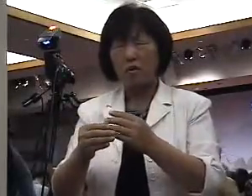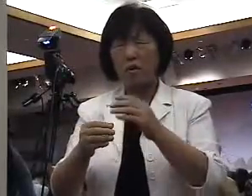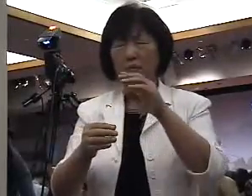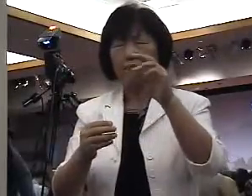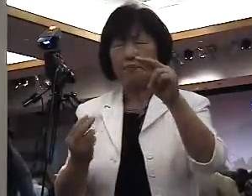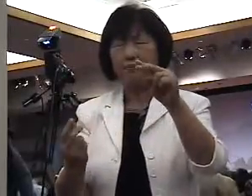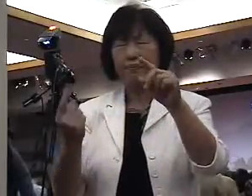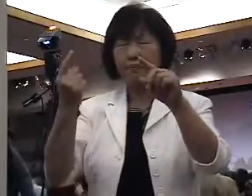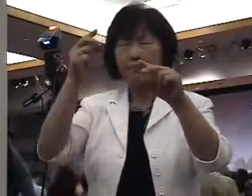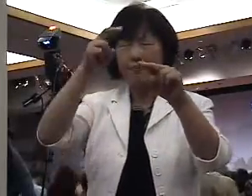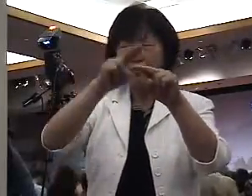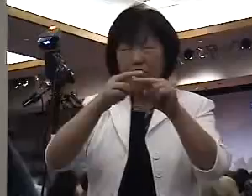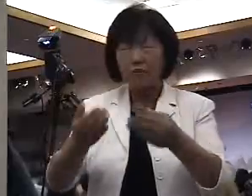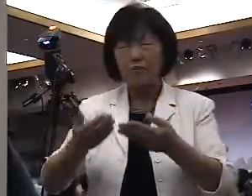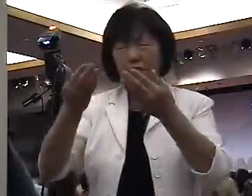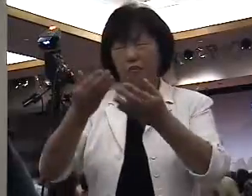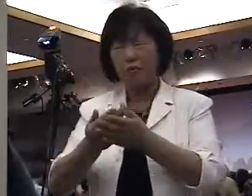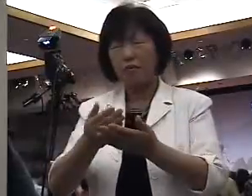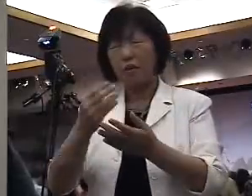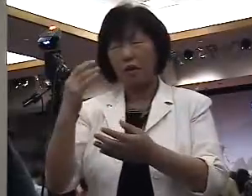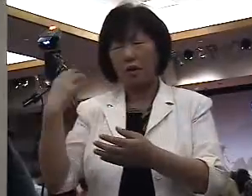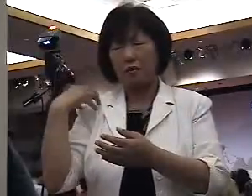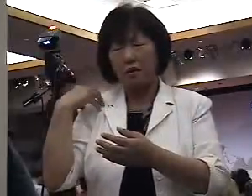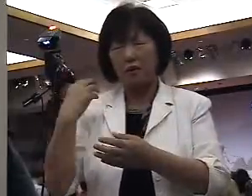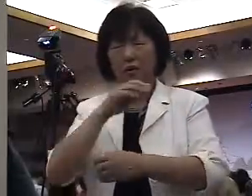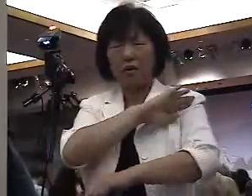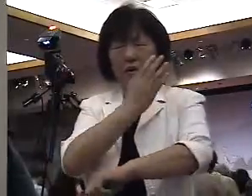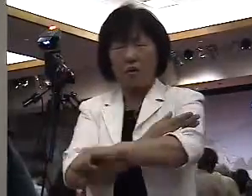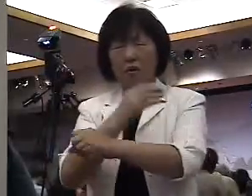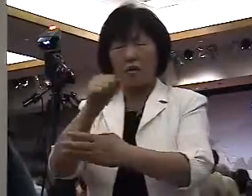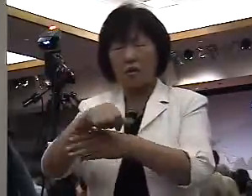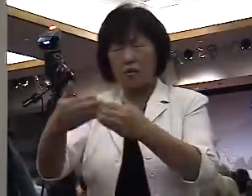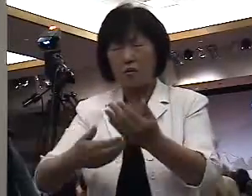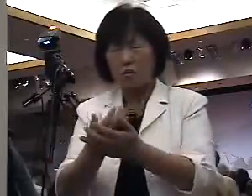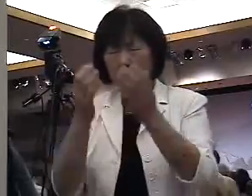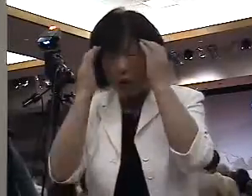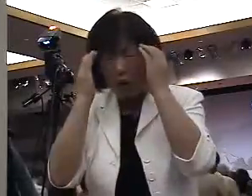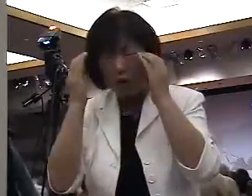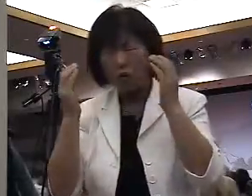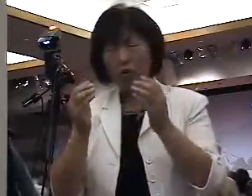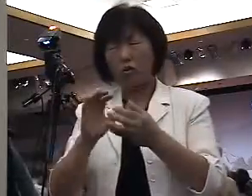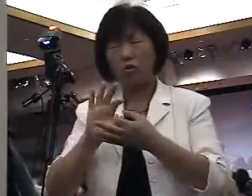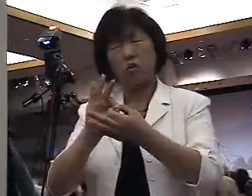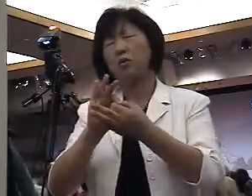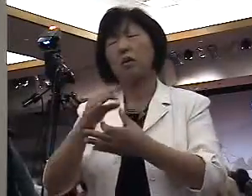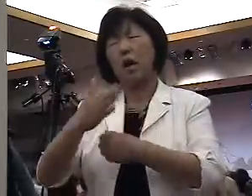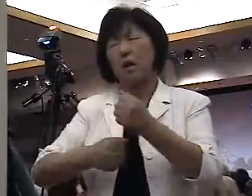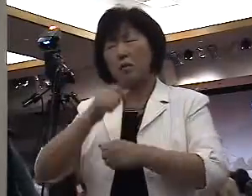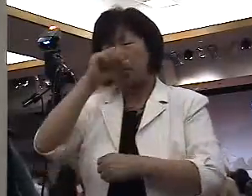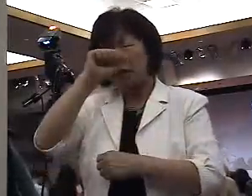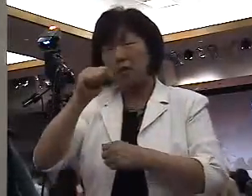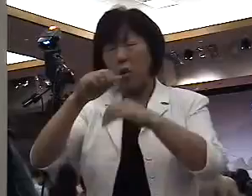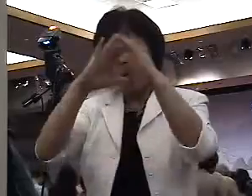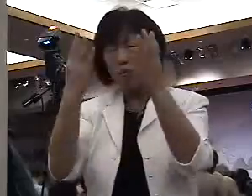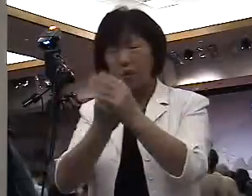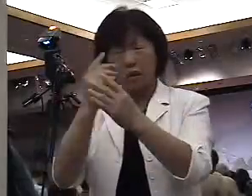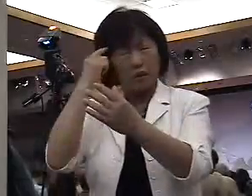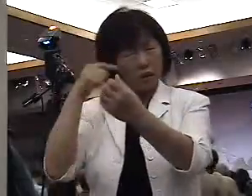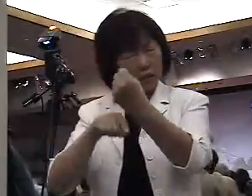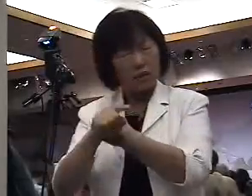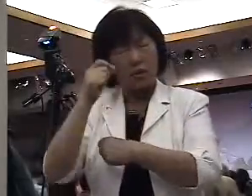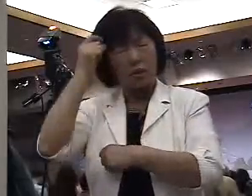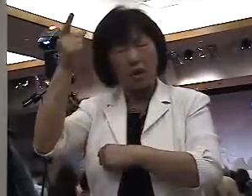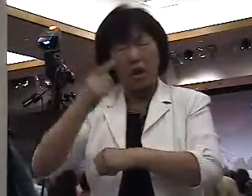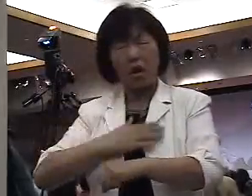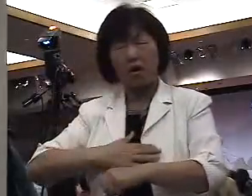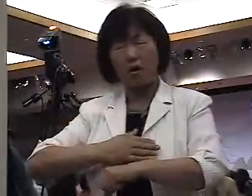감당할 만한 믿음과 능력을 주시옵소서. 아멘. 환란과 고통을 통해서 하나님의 선하시고 온전하신 뜻을 깨달아